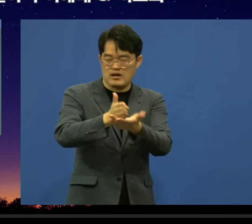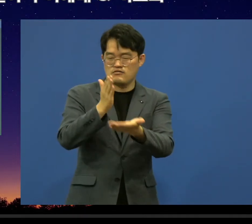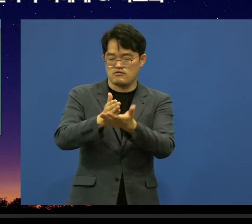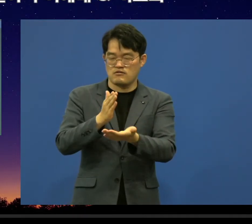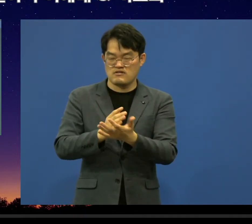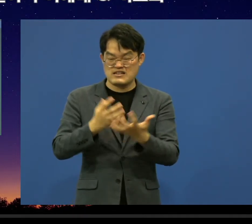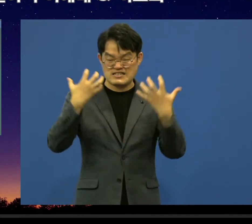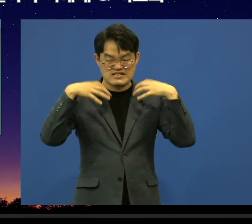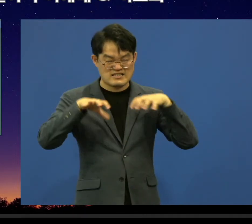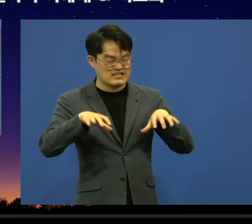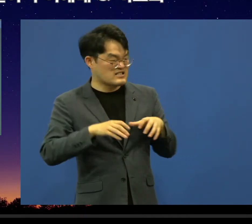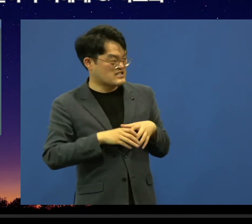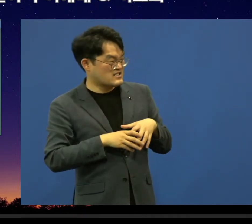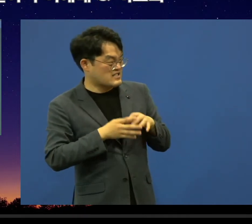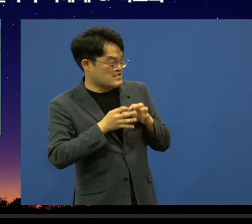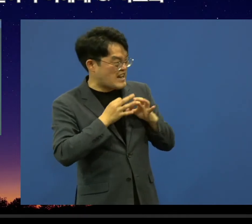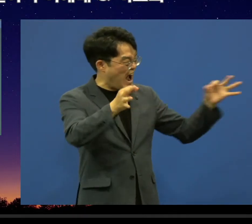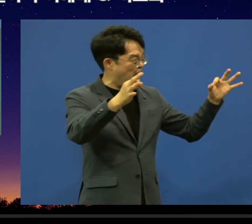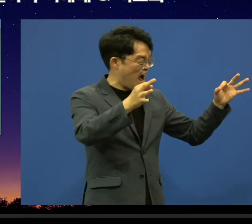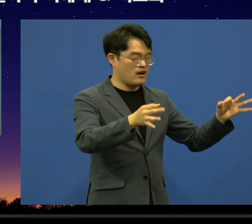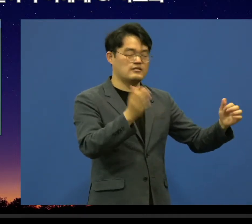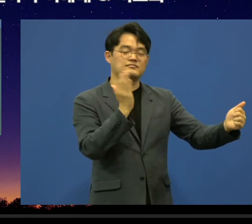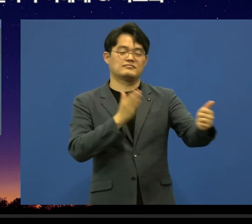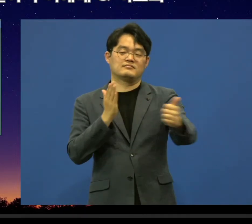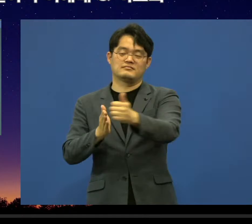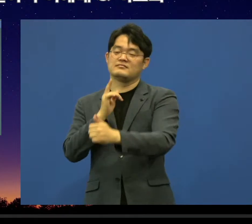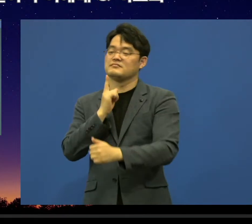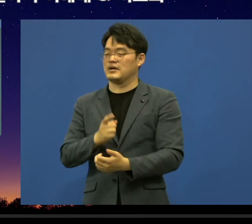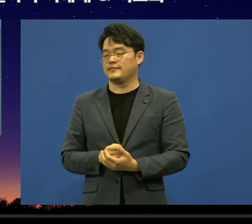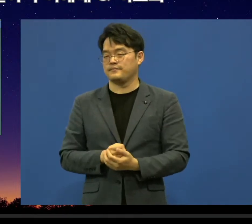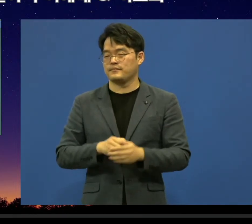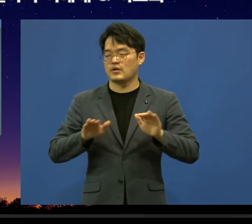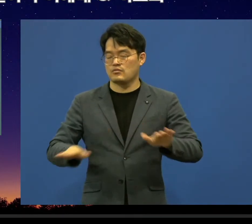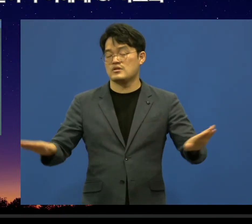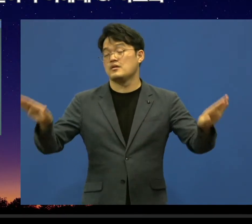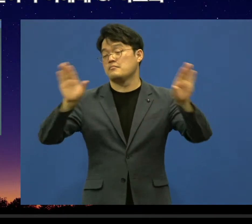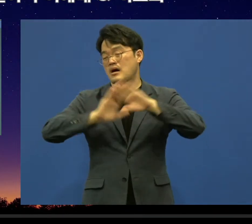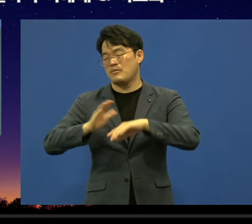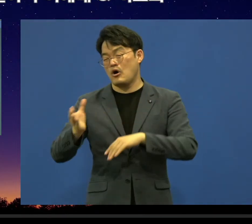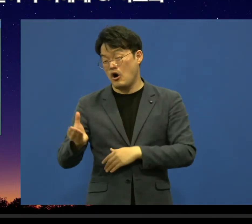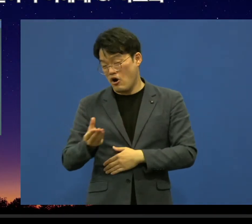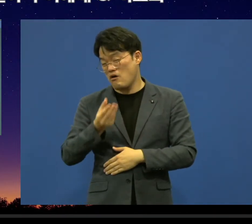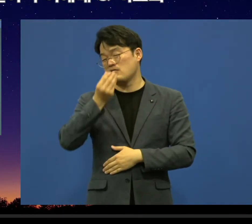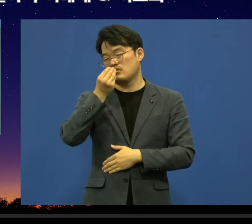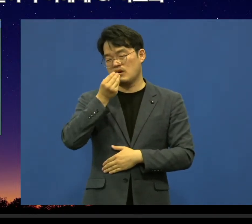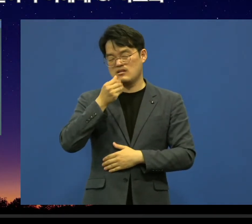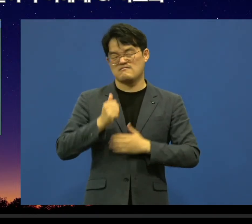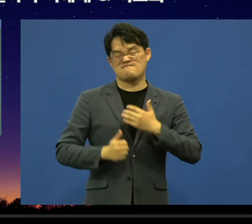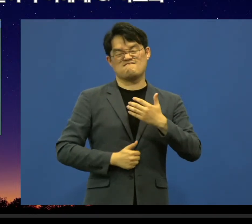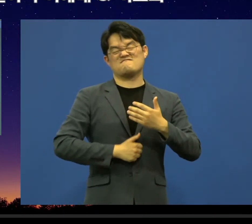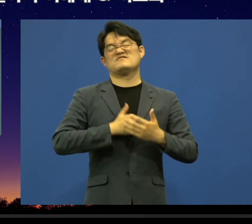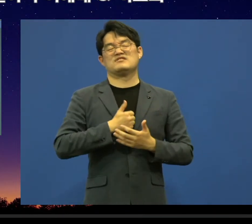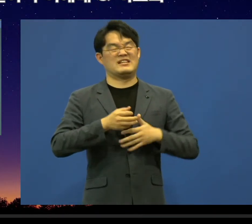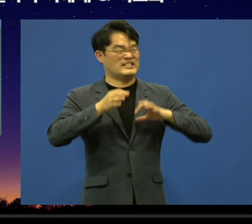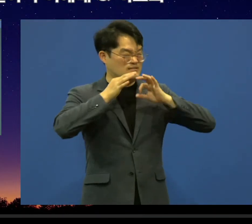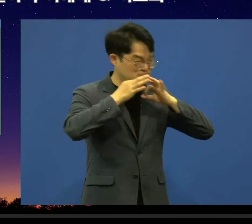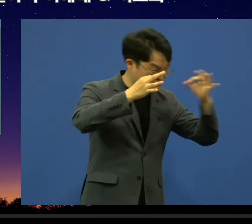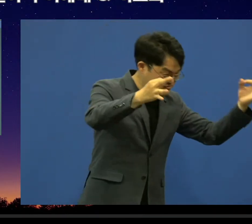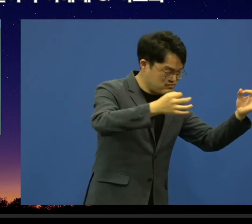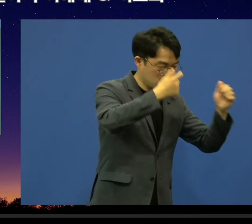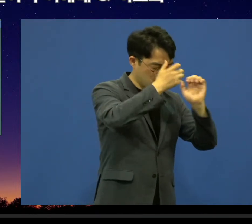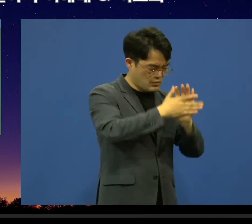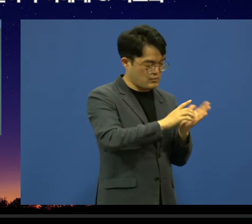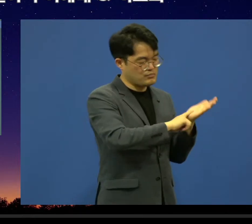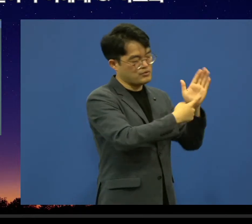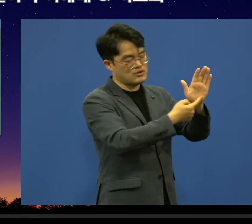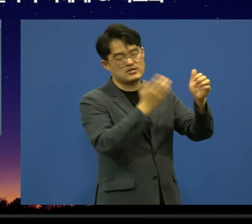말입니다. 오늘 밤 우리 이 거룩한 분노가 부르짖는 기도로 표현되기를 바랍니다.